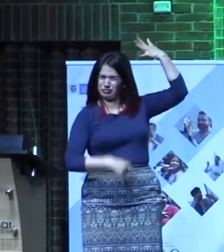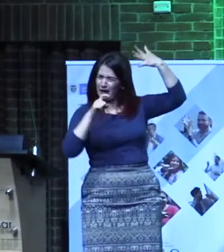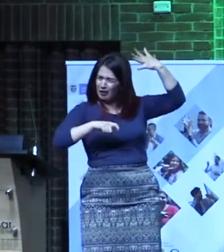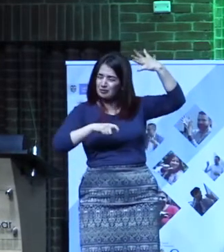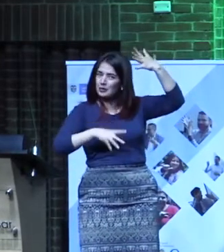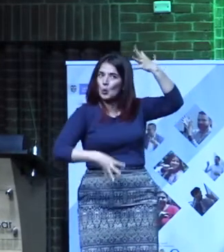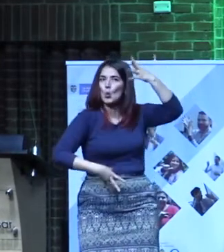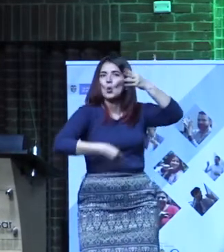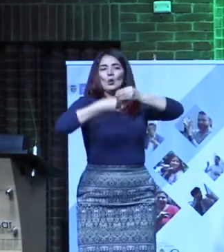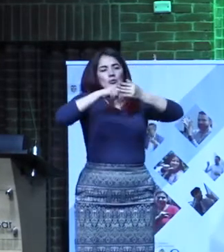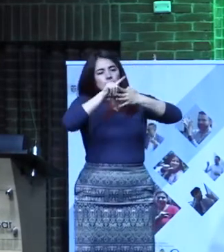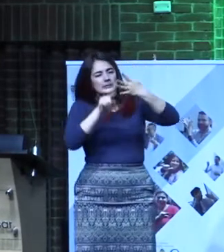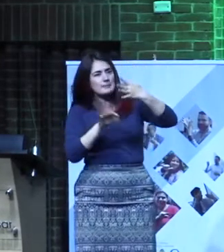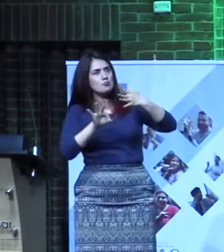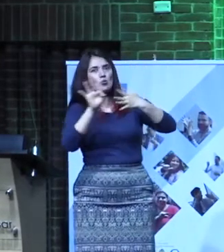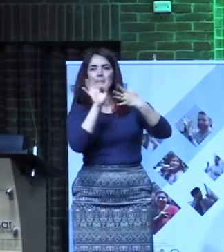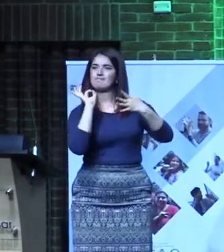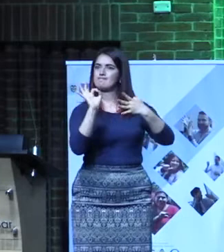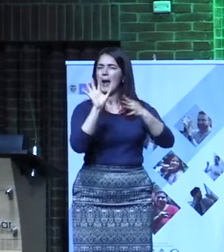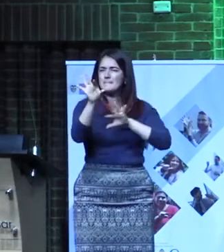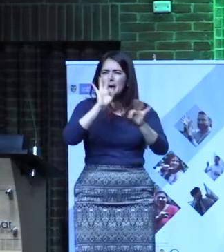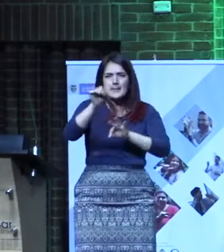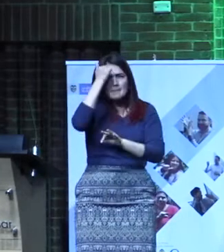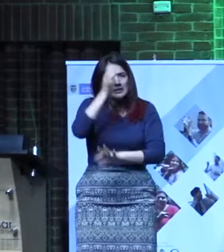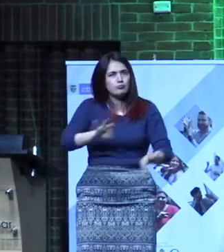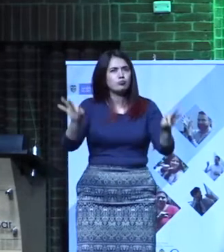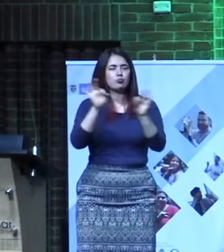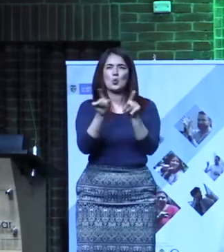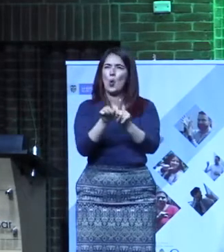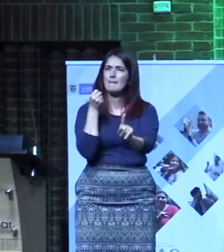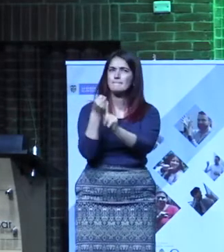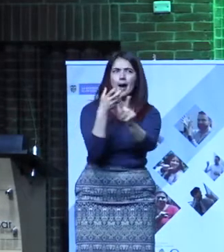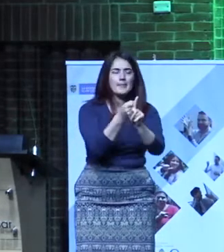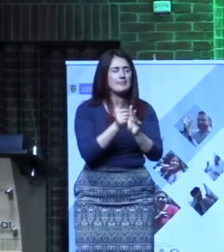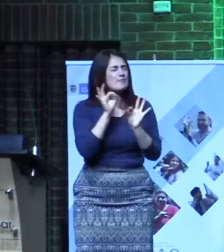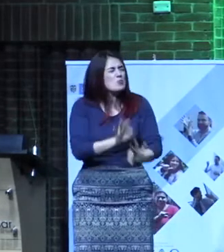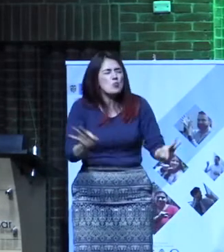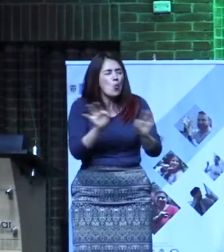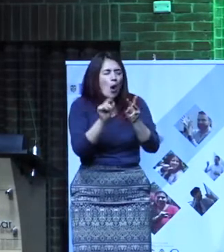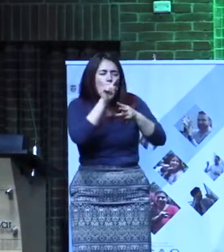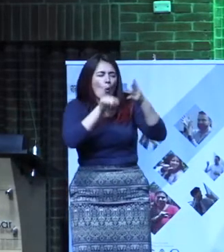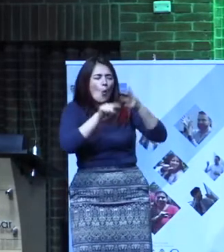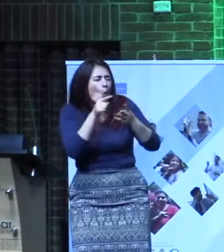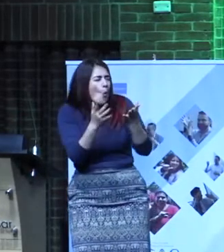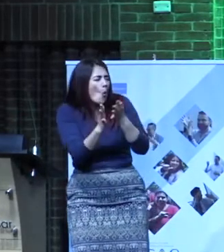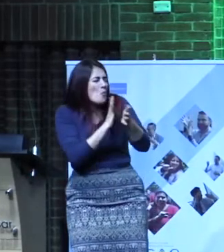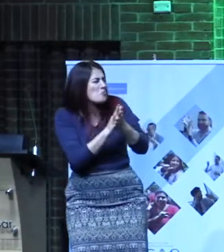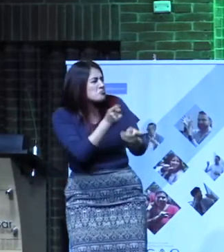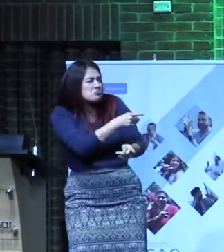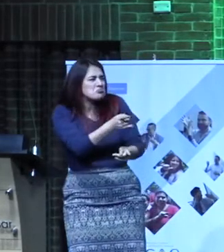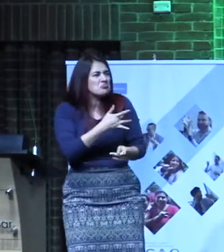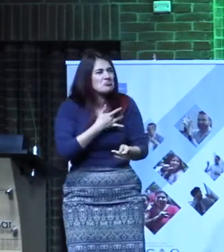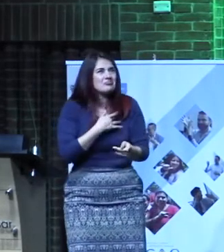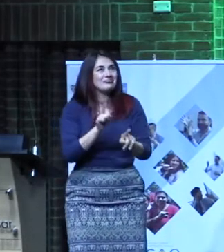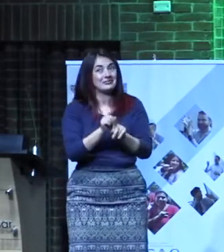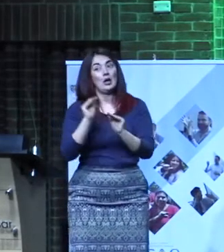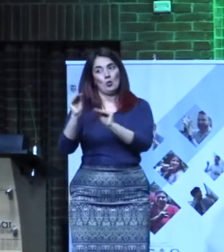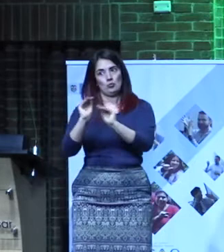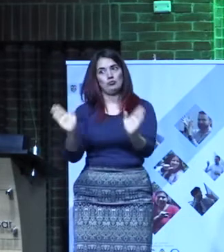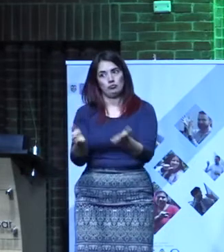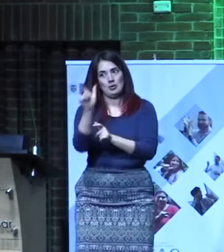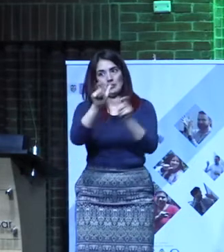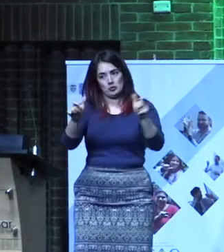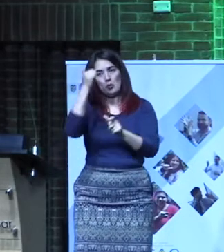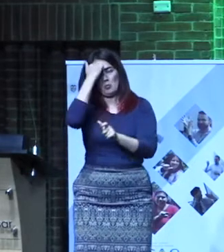tenemos que hacer las más prioritarias, las más importantes, las que pueden impactar un poco más. Entonces, aparte de la cualificación de los